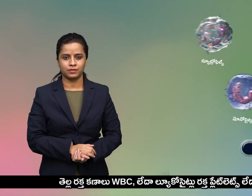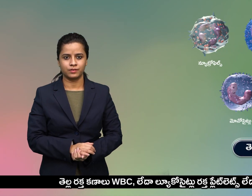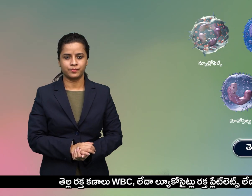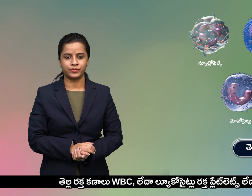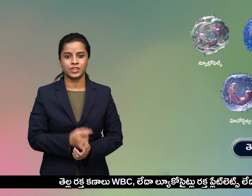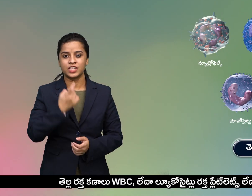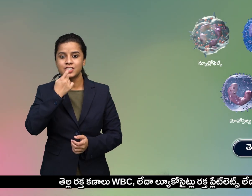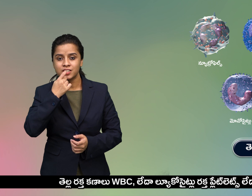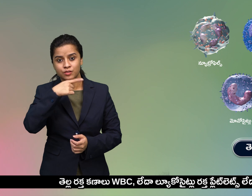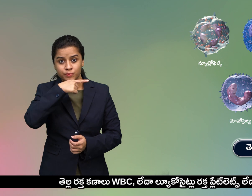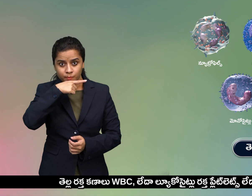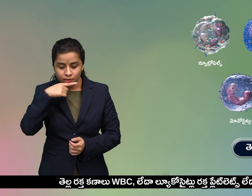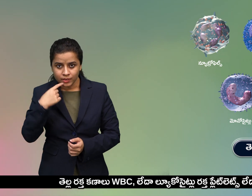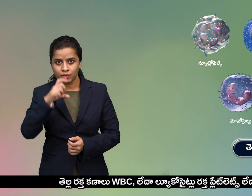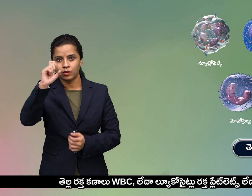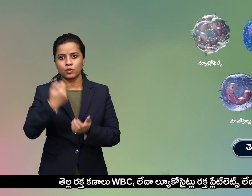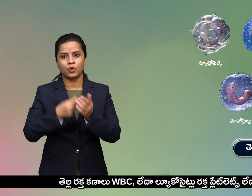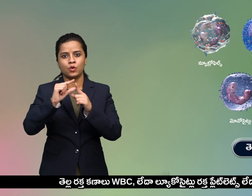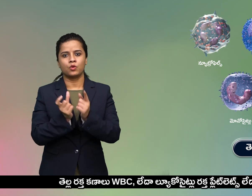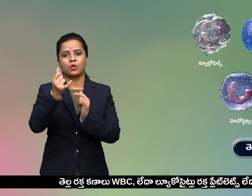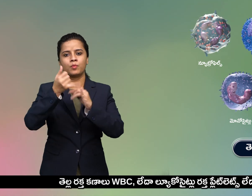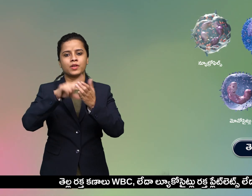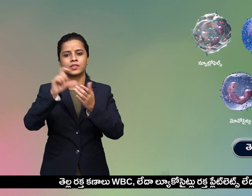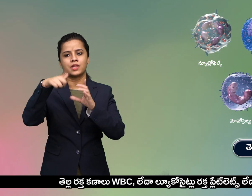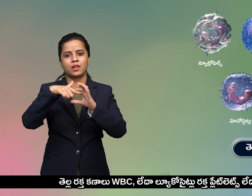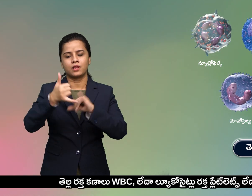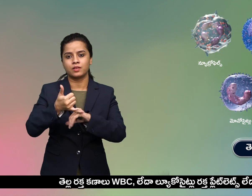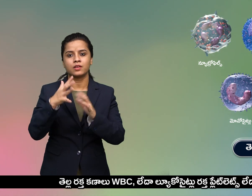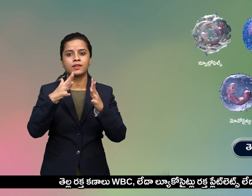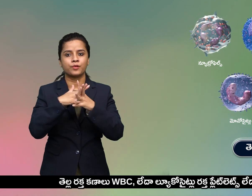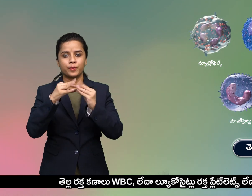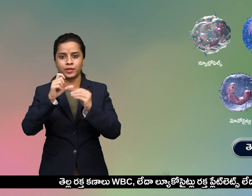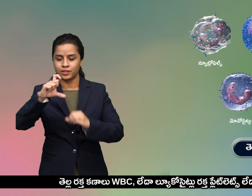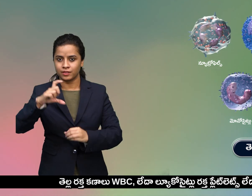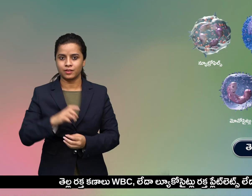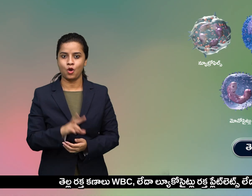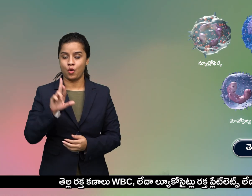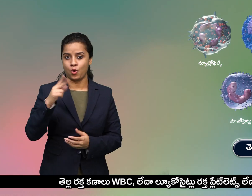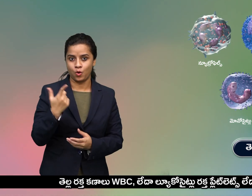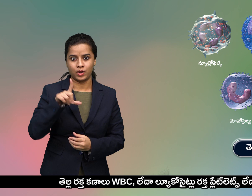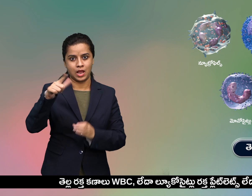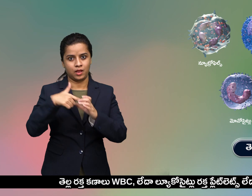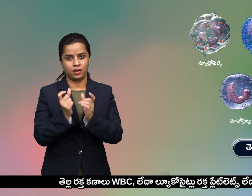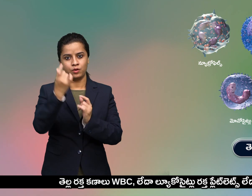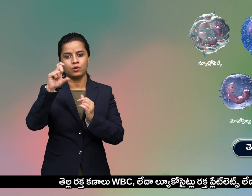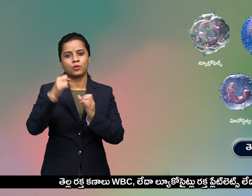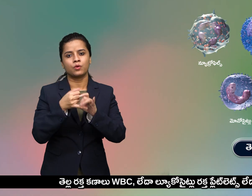తెలుపు రక్త కణాలు డబ్ల్యూబీసీ లేదా ల్యూకోసైట్లు, రక్త ప్లేట్లెట్స్